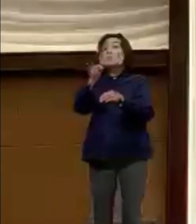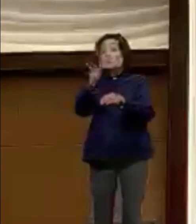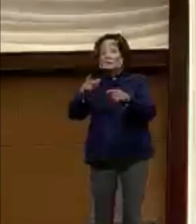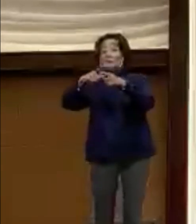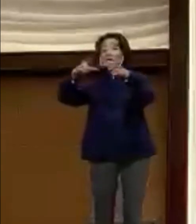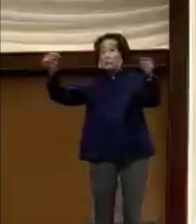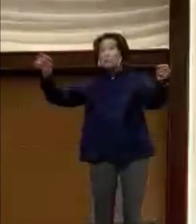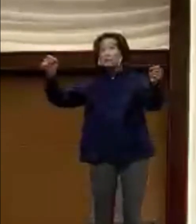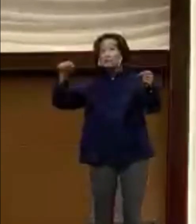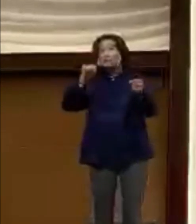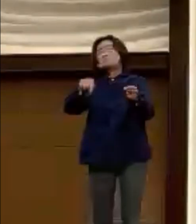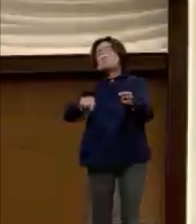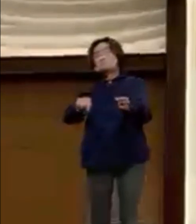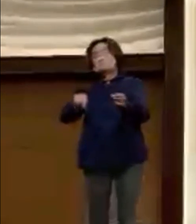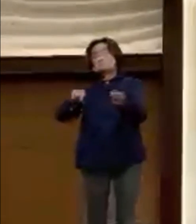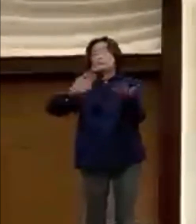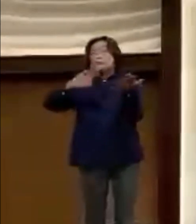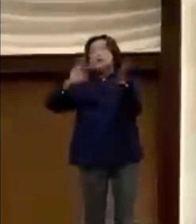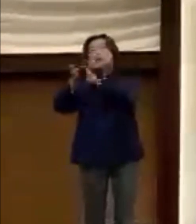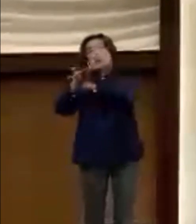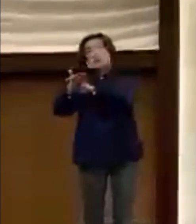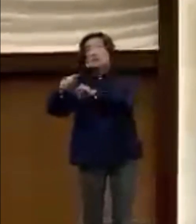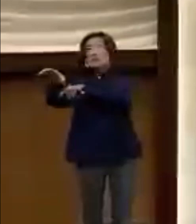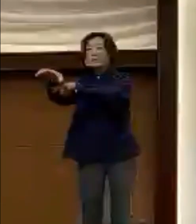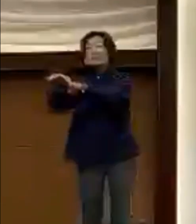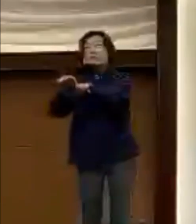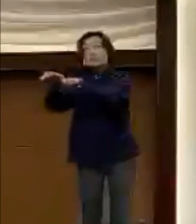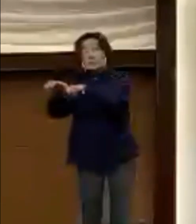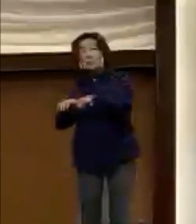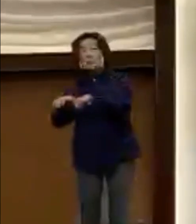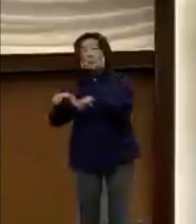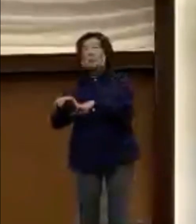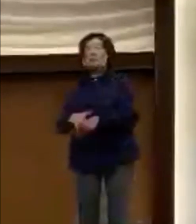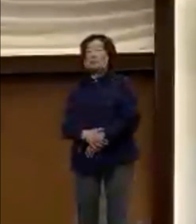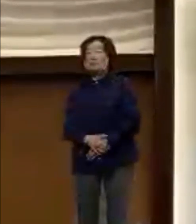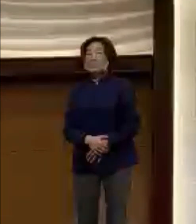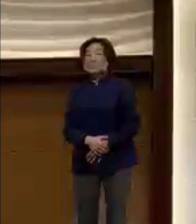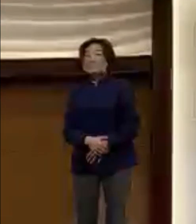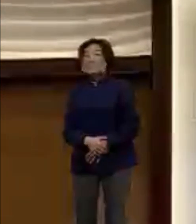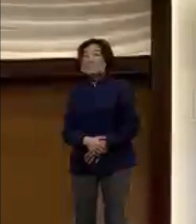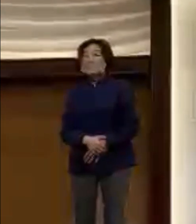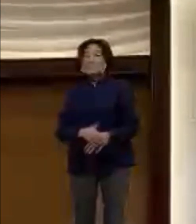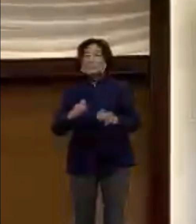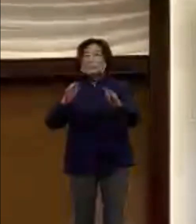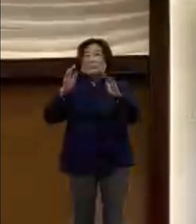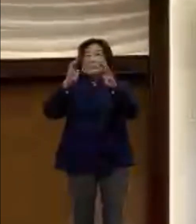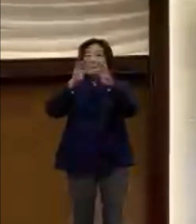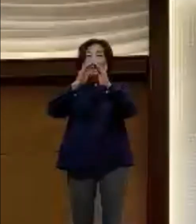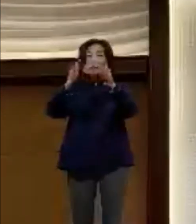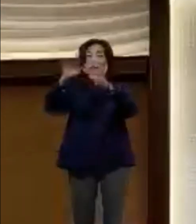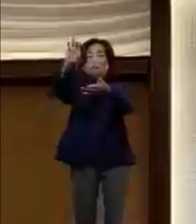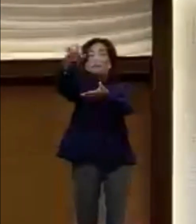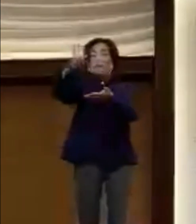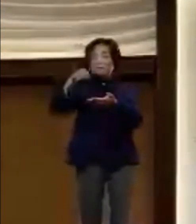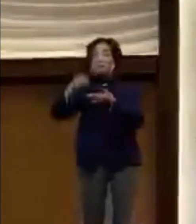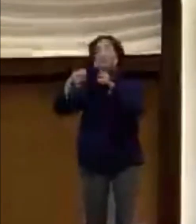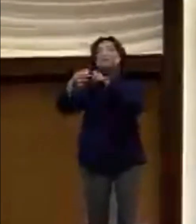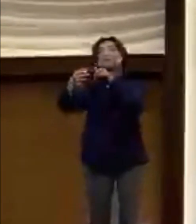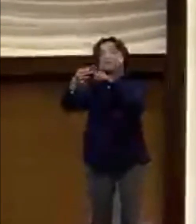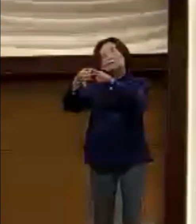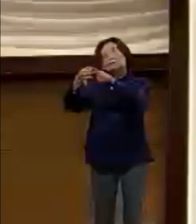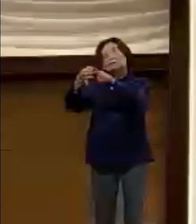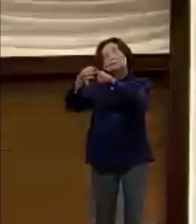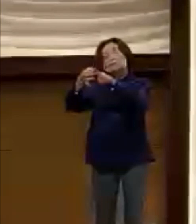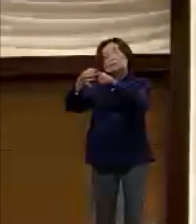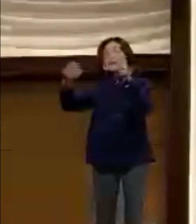。変えましょう。農業、私たちの農家の個別所得保障制度なくなりました。直